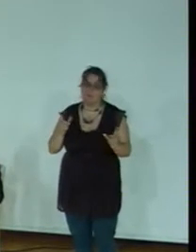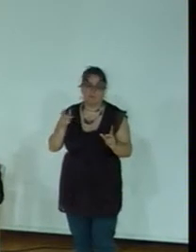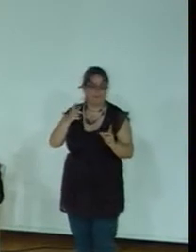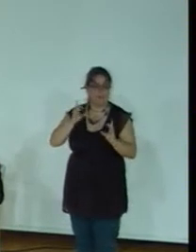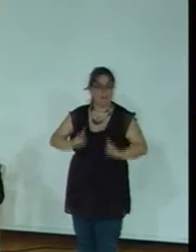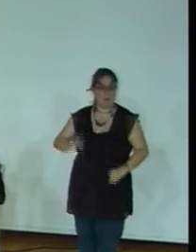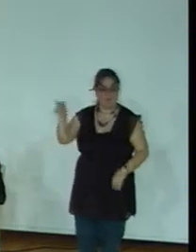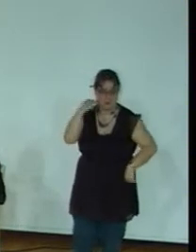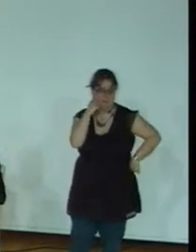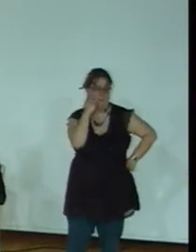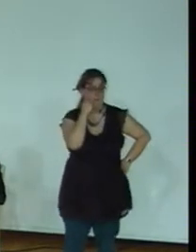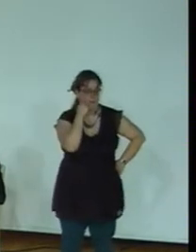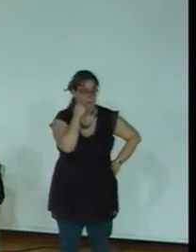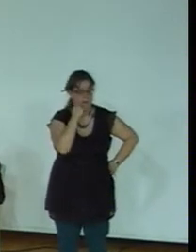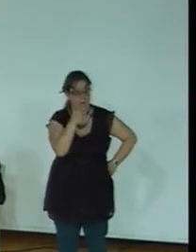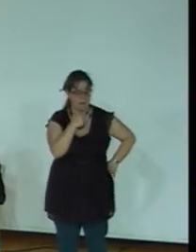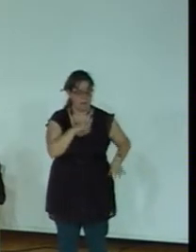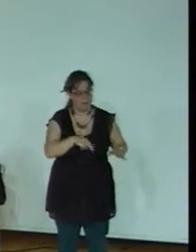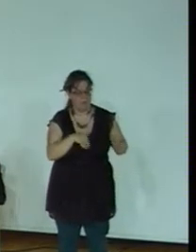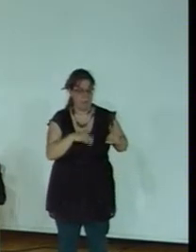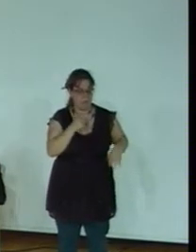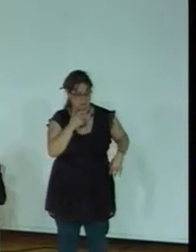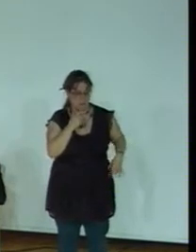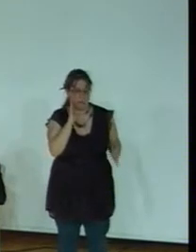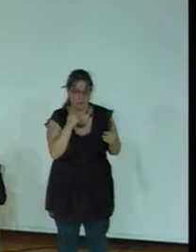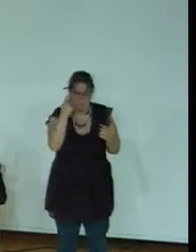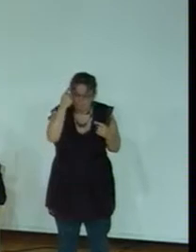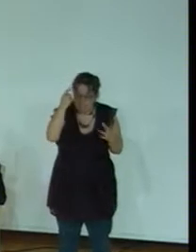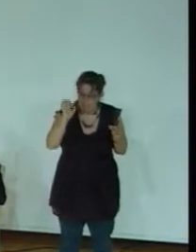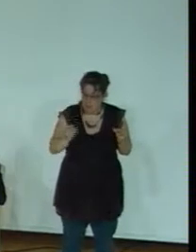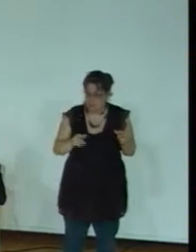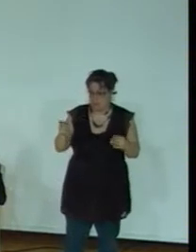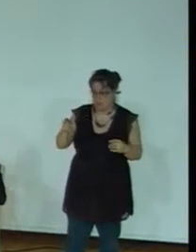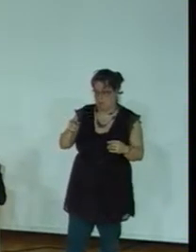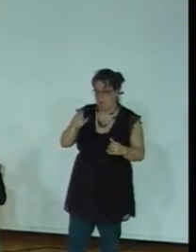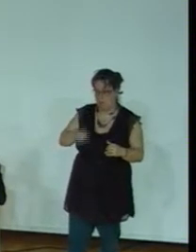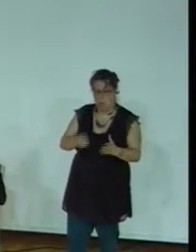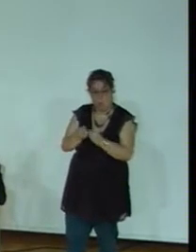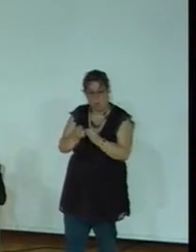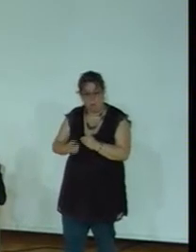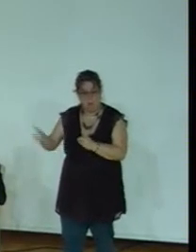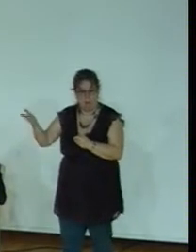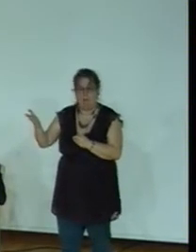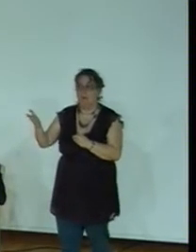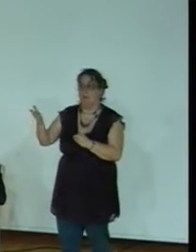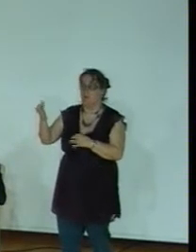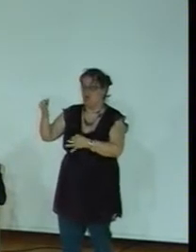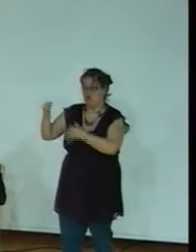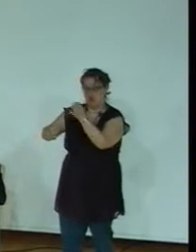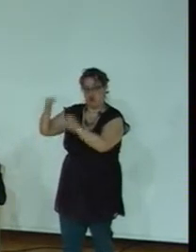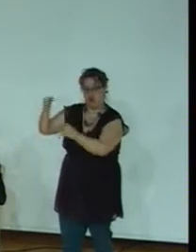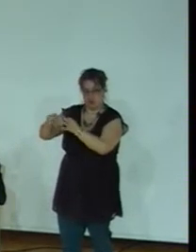c'est passé, on va permettre aux juges d'ordonner à la totalité des fournisseurs d'accès à